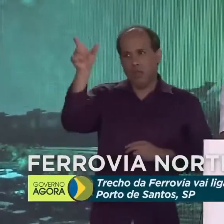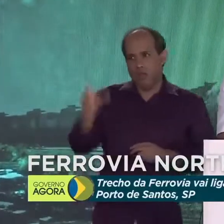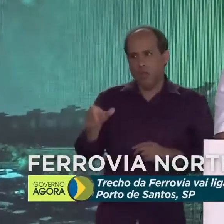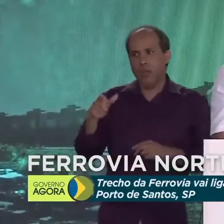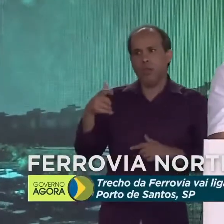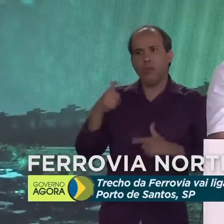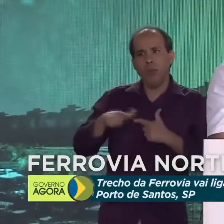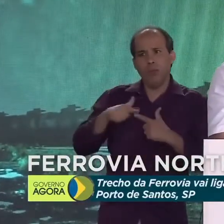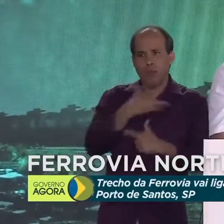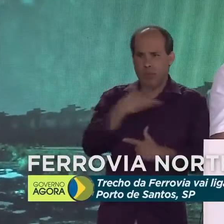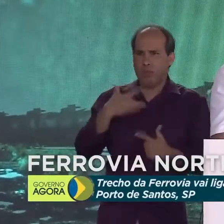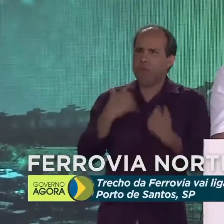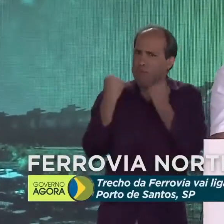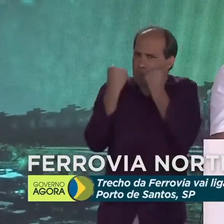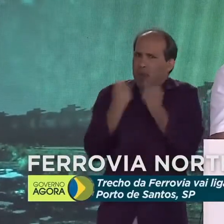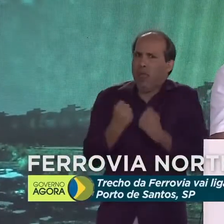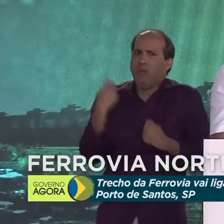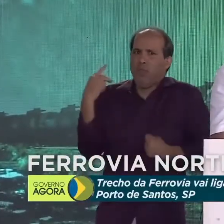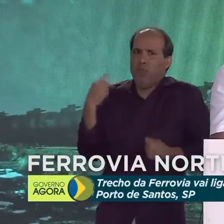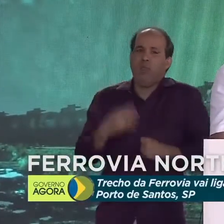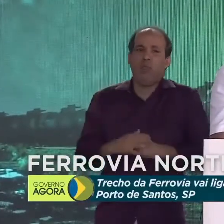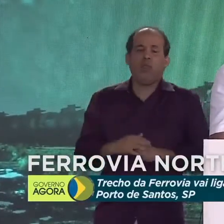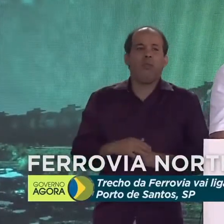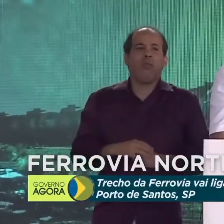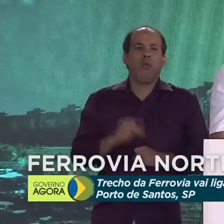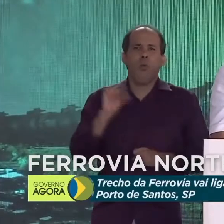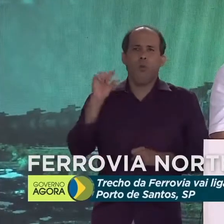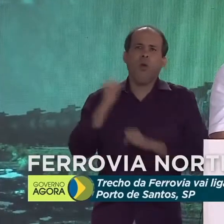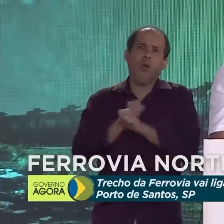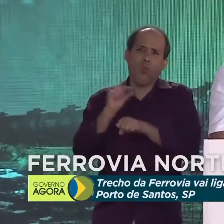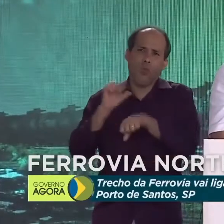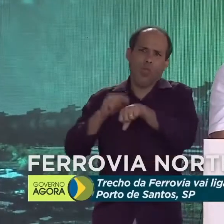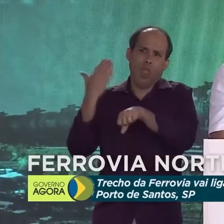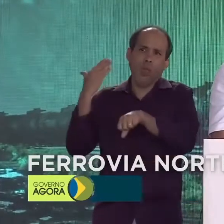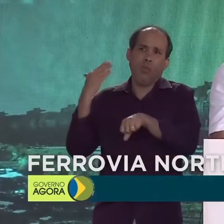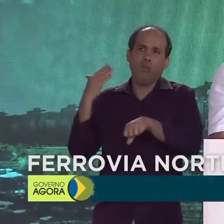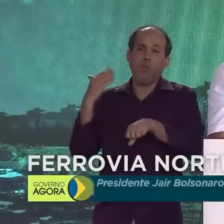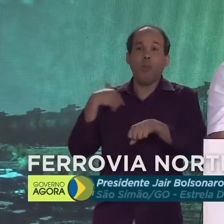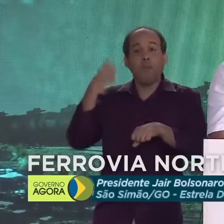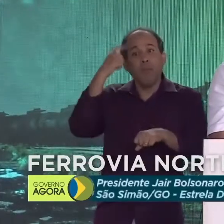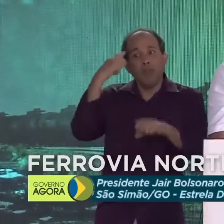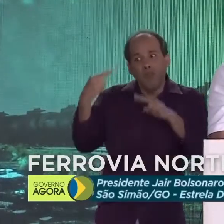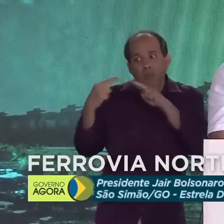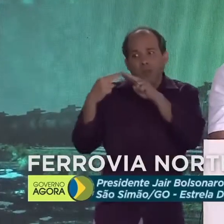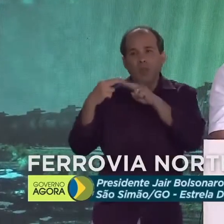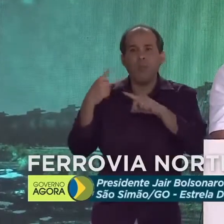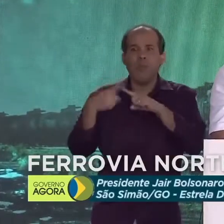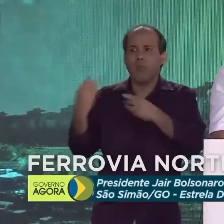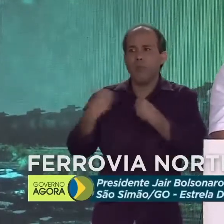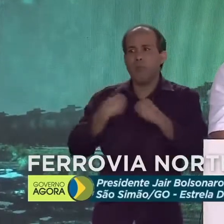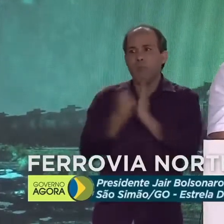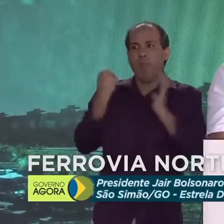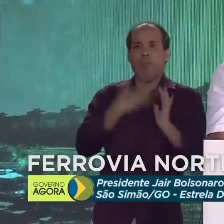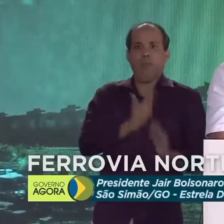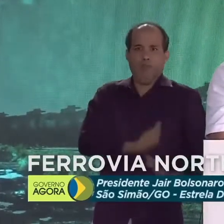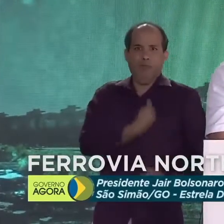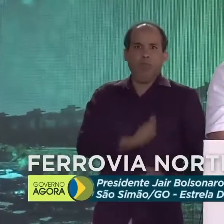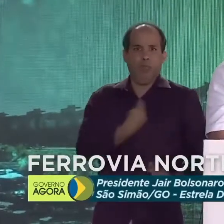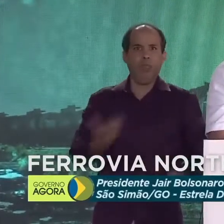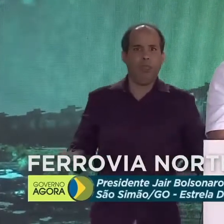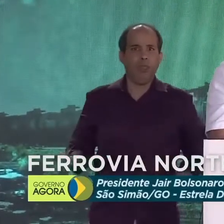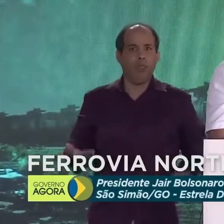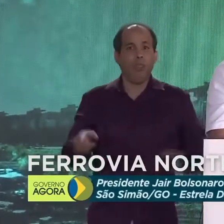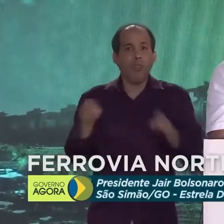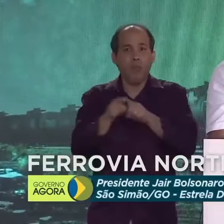situação de saúde bastante complicada, há algum tempo, esperava vê-la, porque marcou a minha vida. E